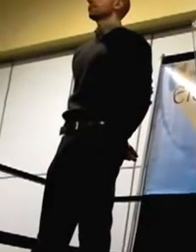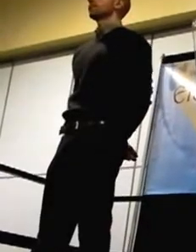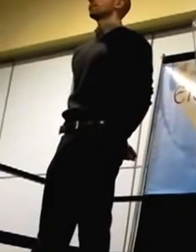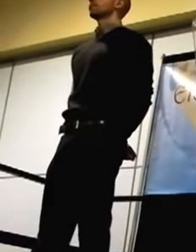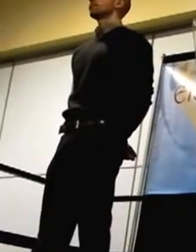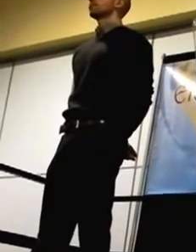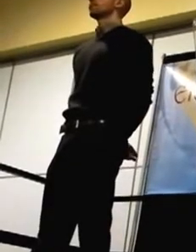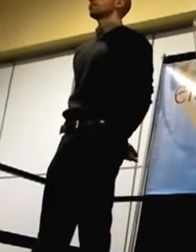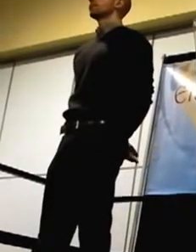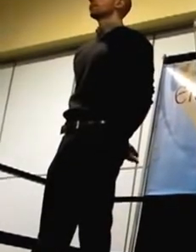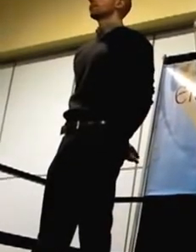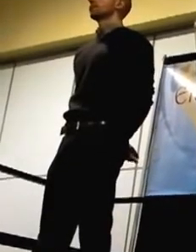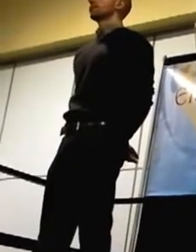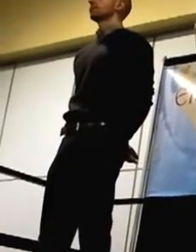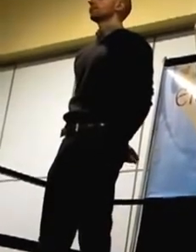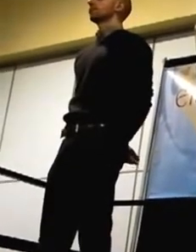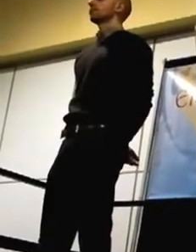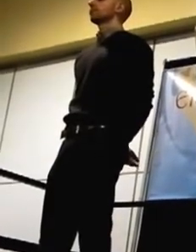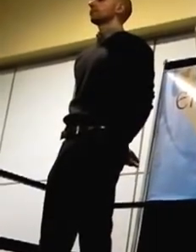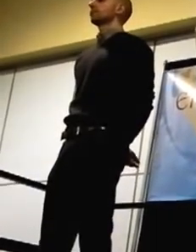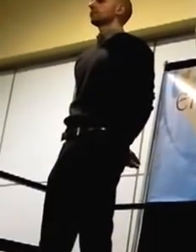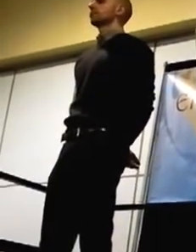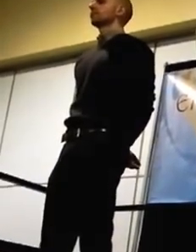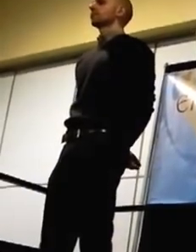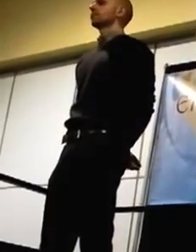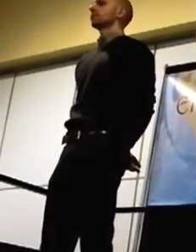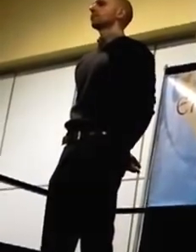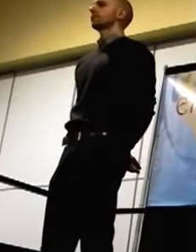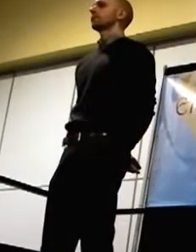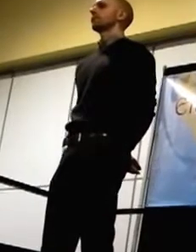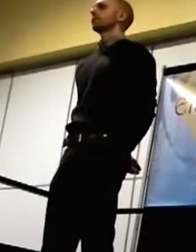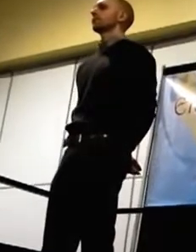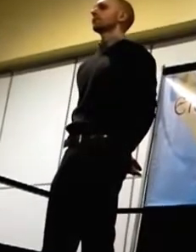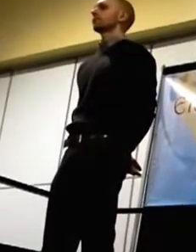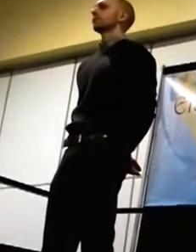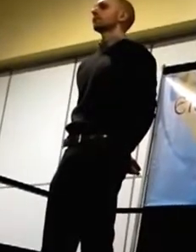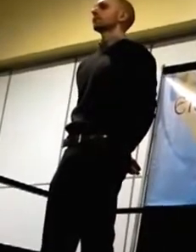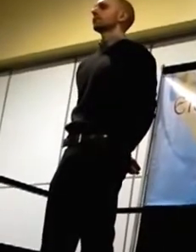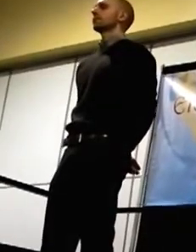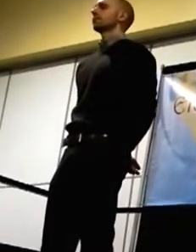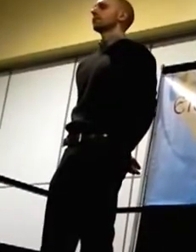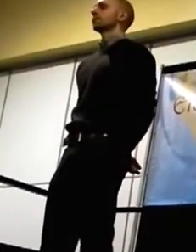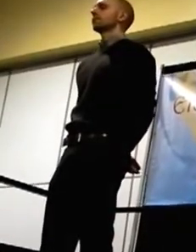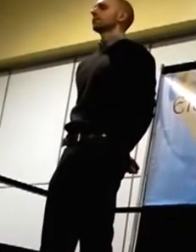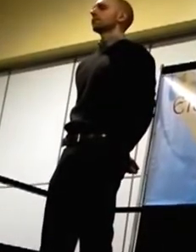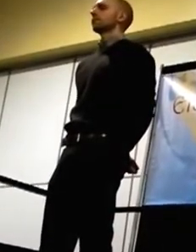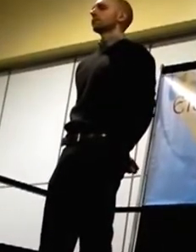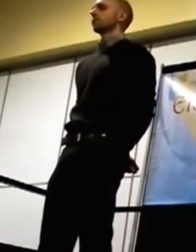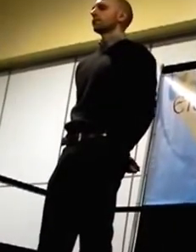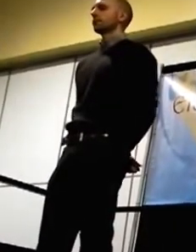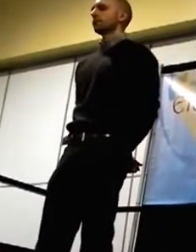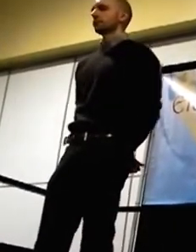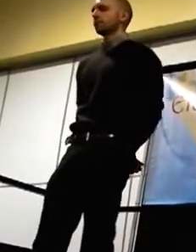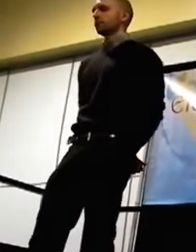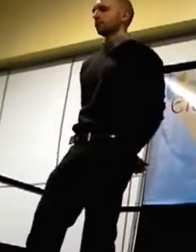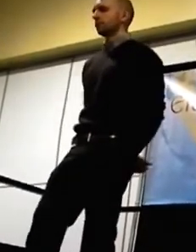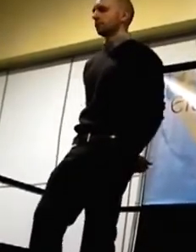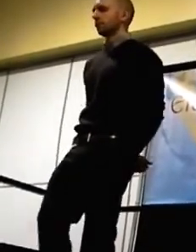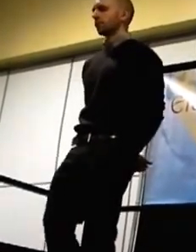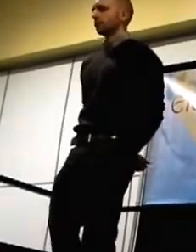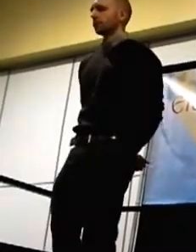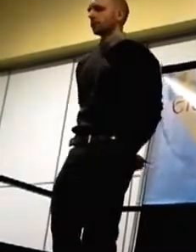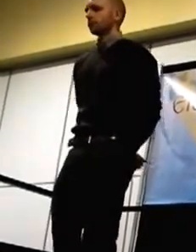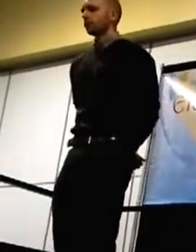شمائلهم، ونعوذ بعظمة وجهك أن يغتالوا من تحتهم. أو الله forgive all our sins. أو